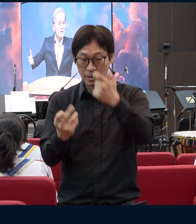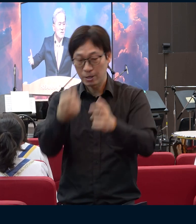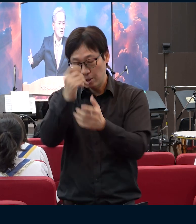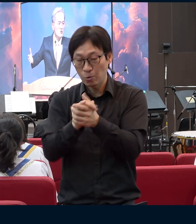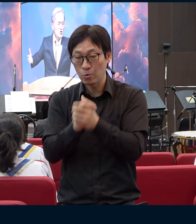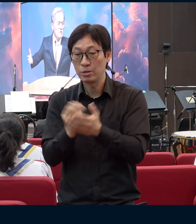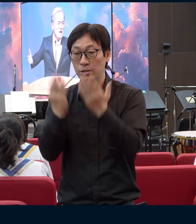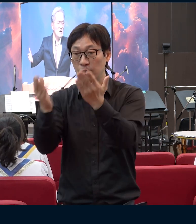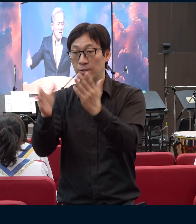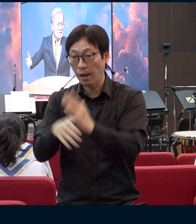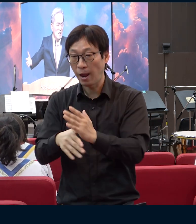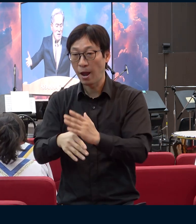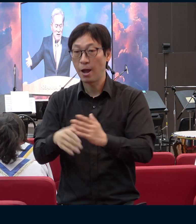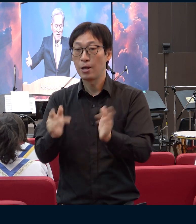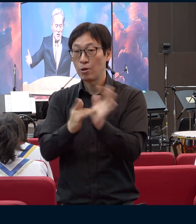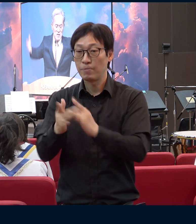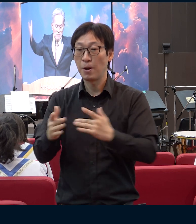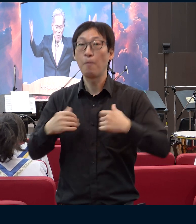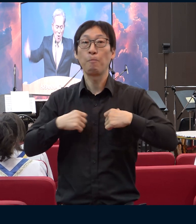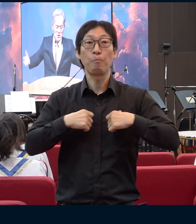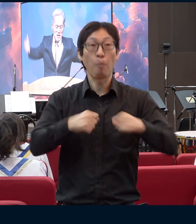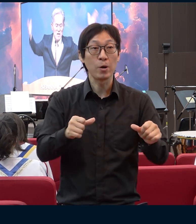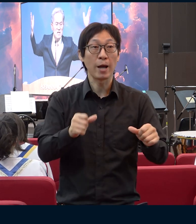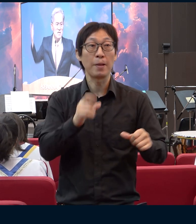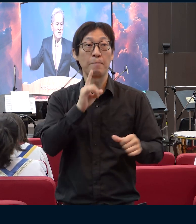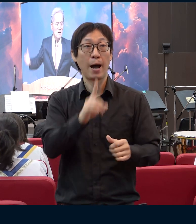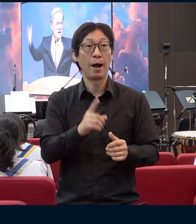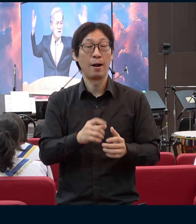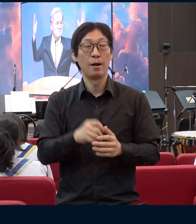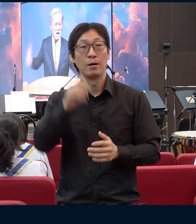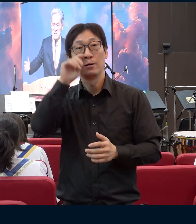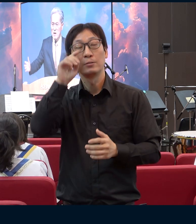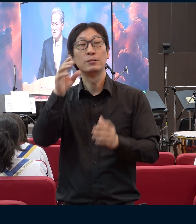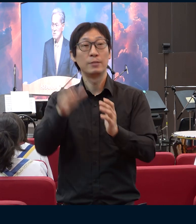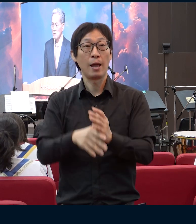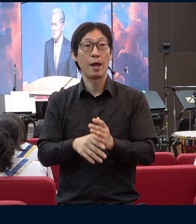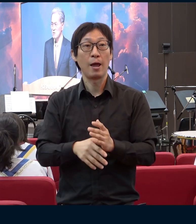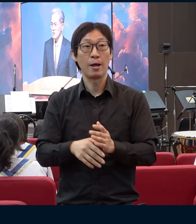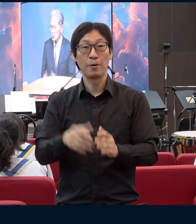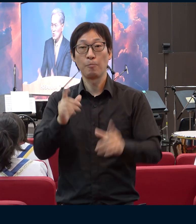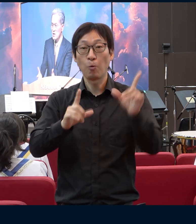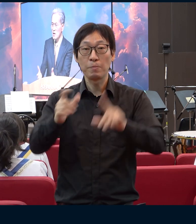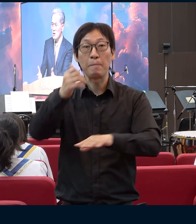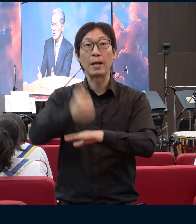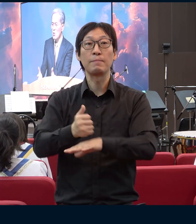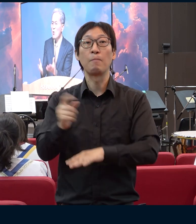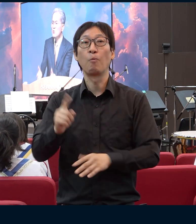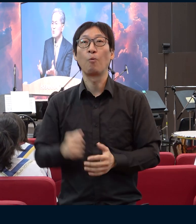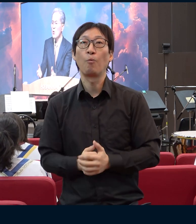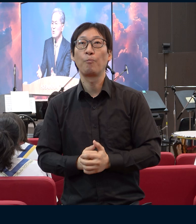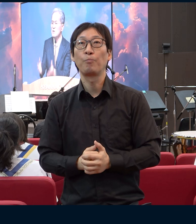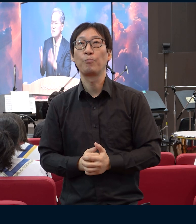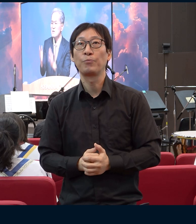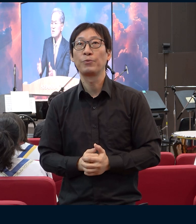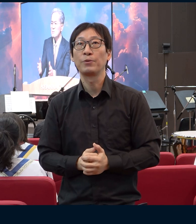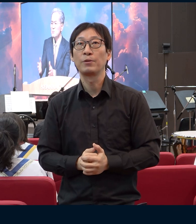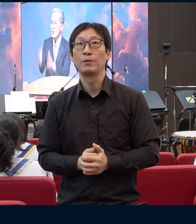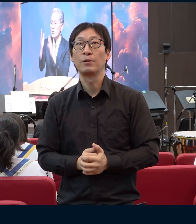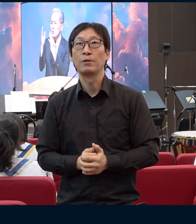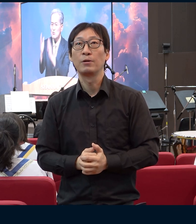포기했습니다. 근데 그 주님의 겟세마네에서의 그 포기의 시간의 마지막은요, 어떠냐?